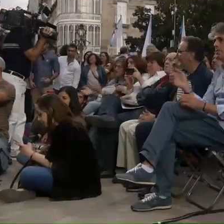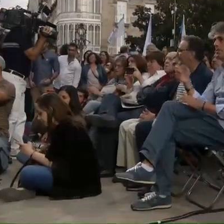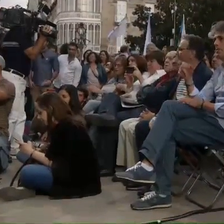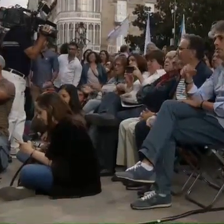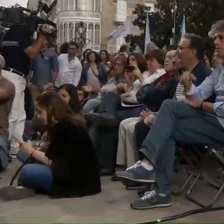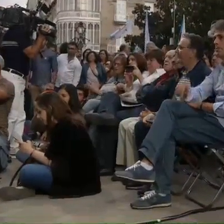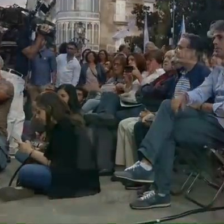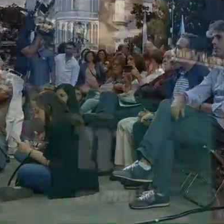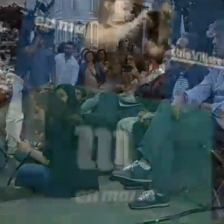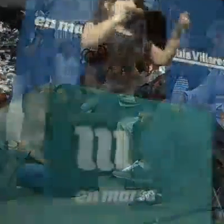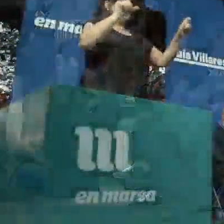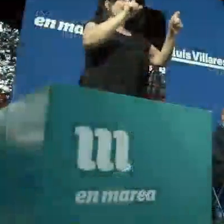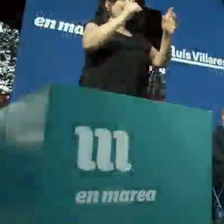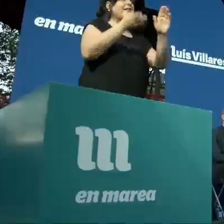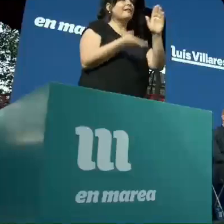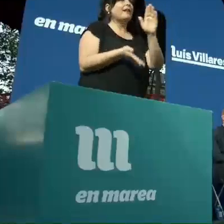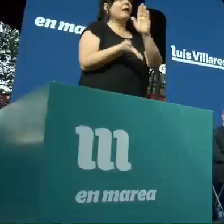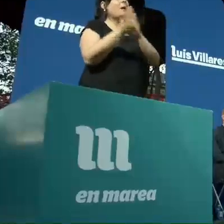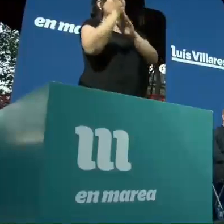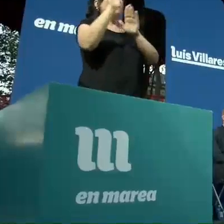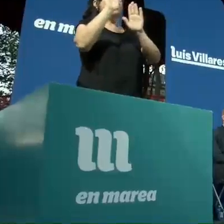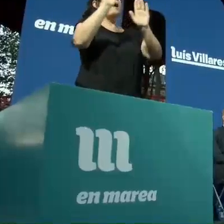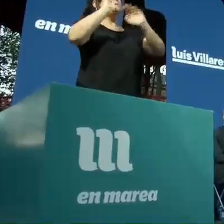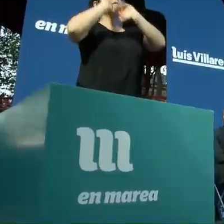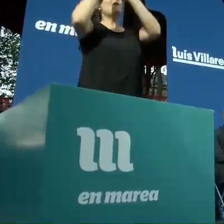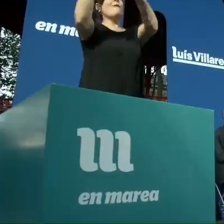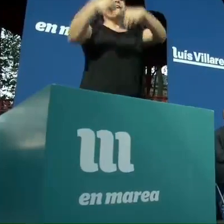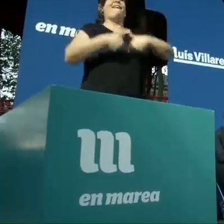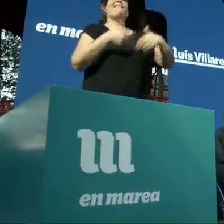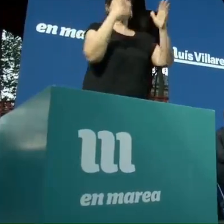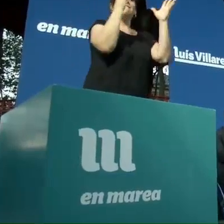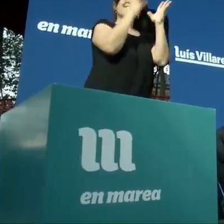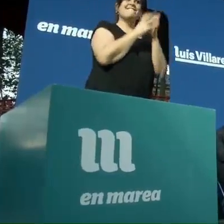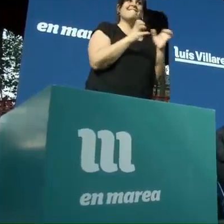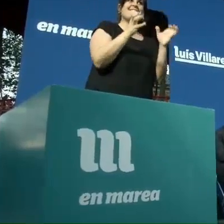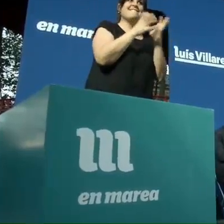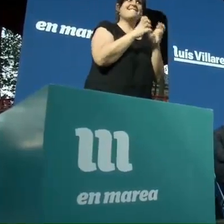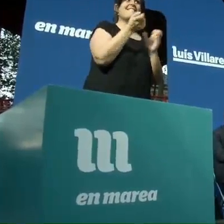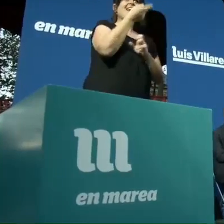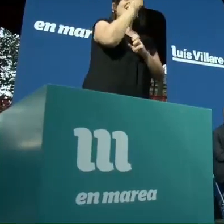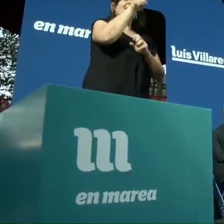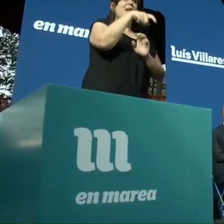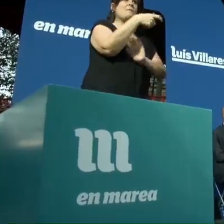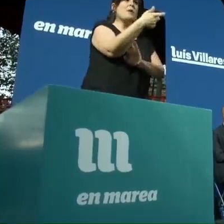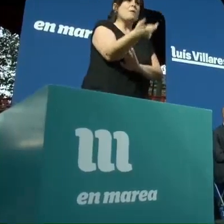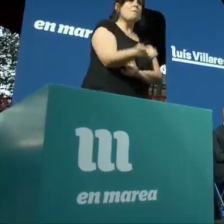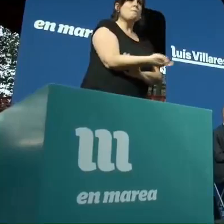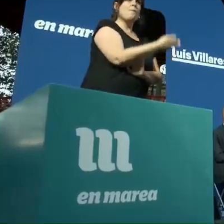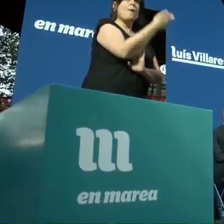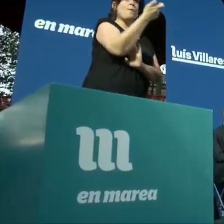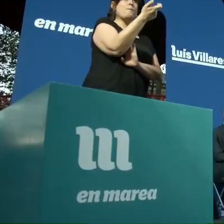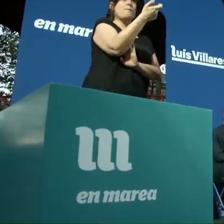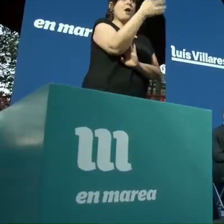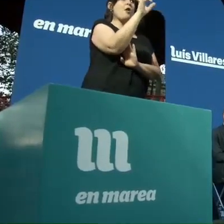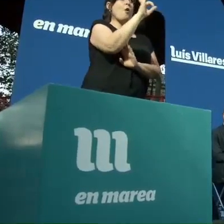potencialidades e de vida. Os bombeiros son as traballadoras da limpeza